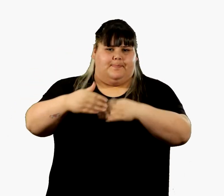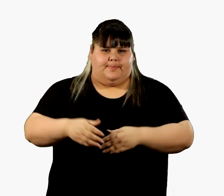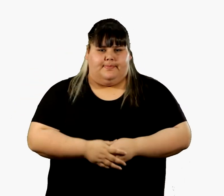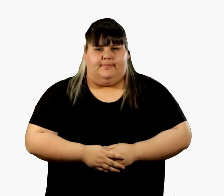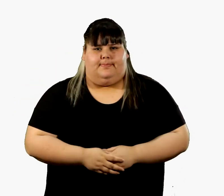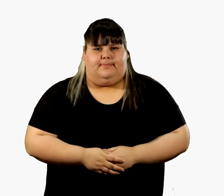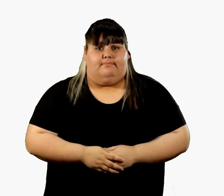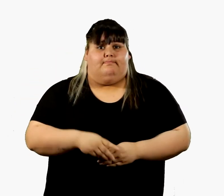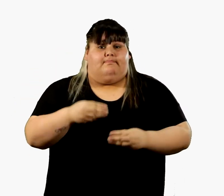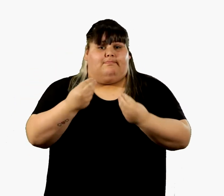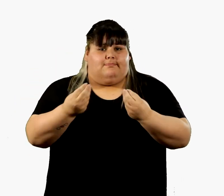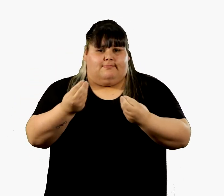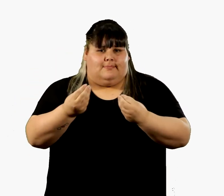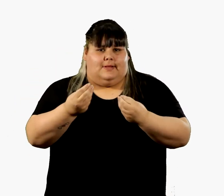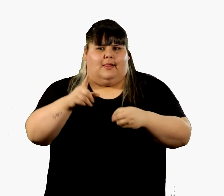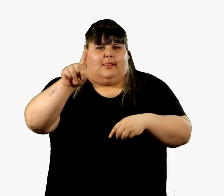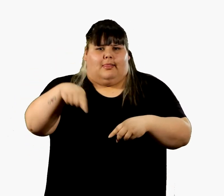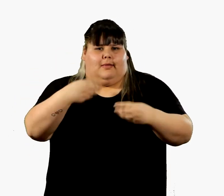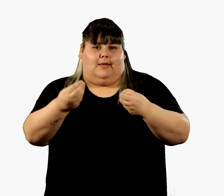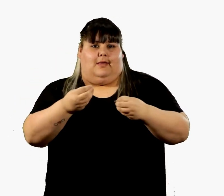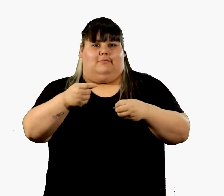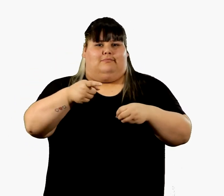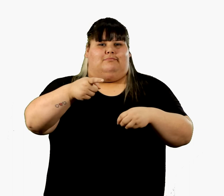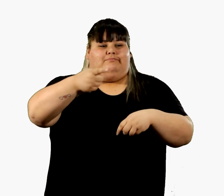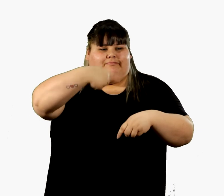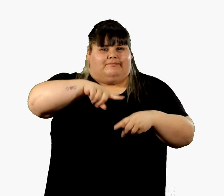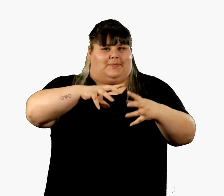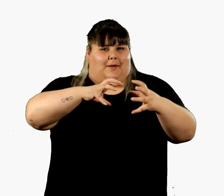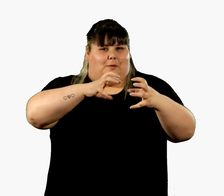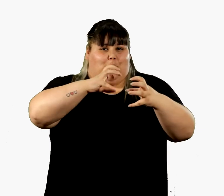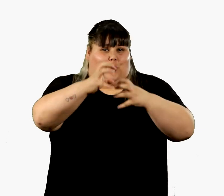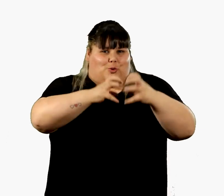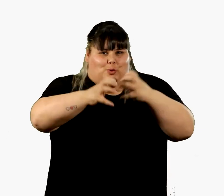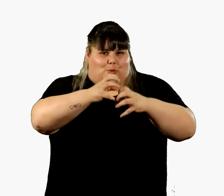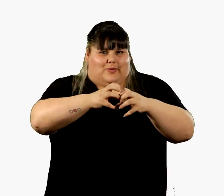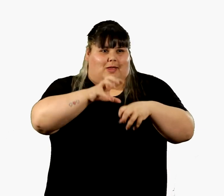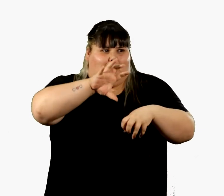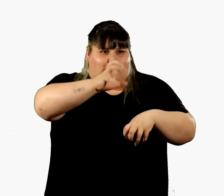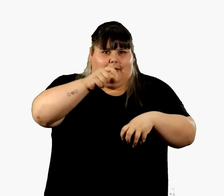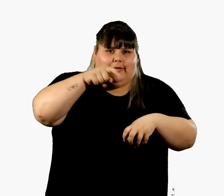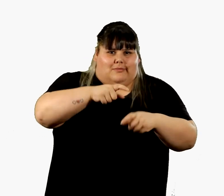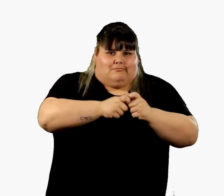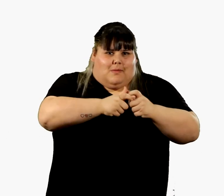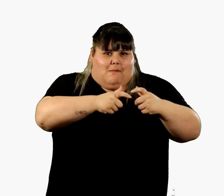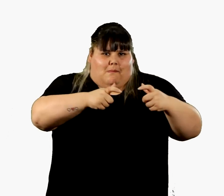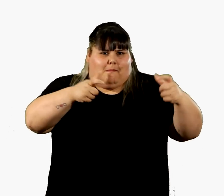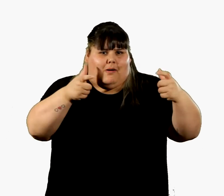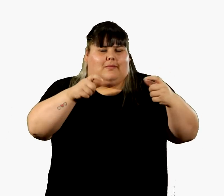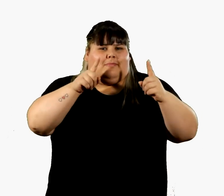esto benefició fuertemente al desarrollo de las industrias nacionales que ya se habían fortalecido